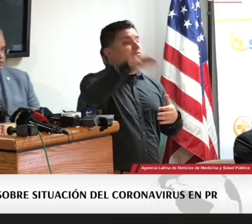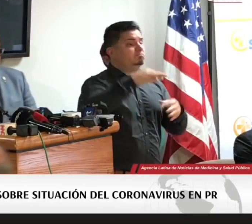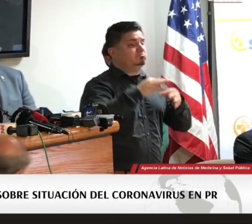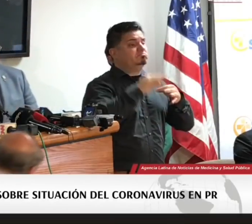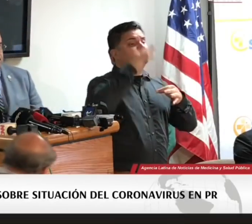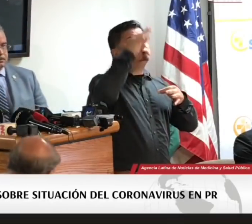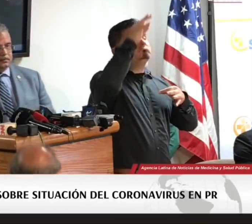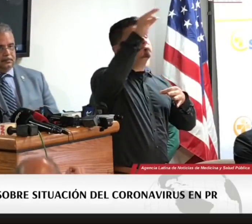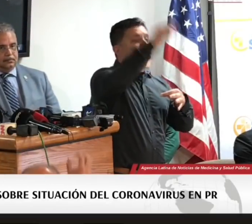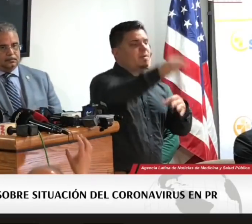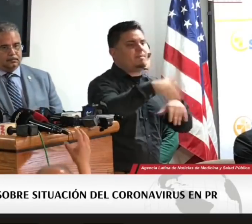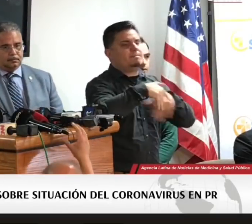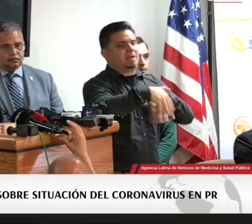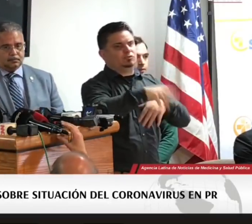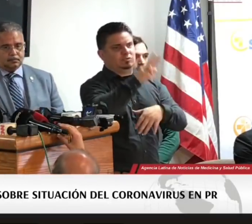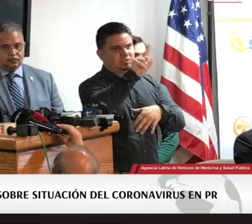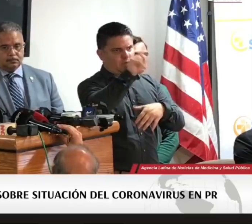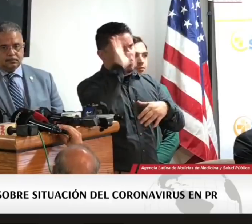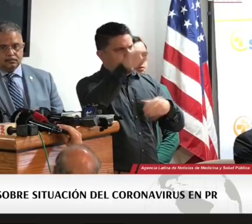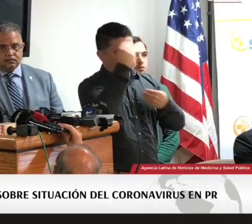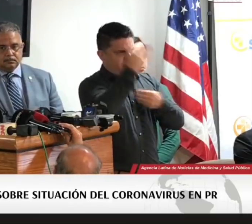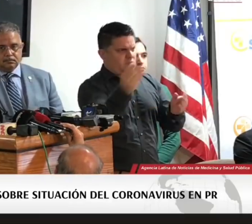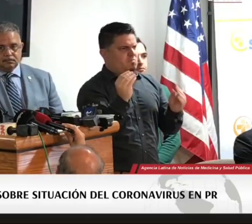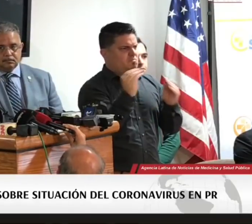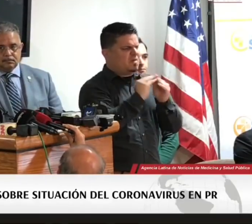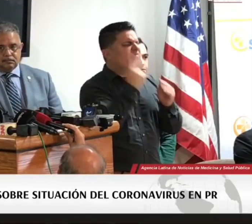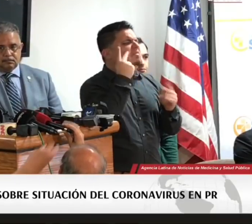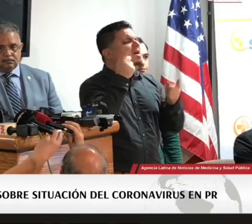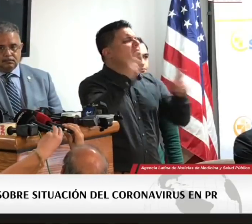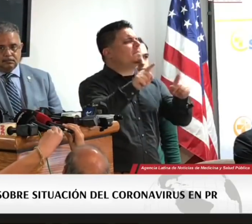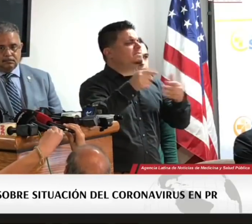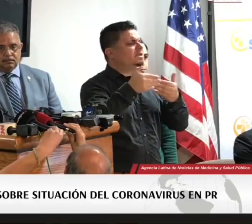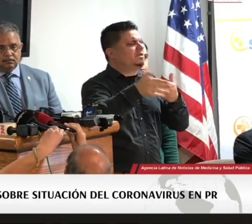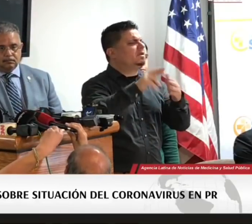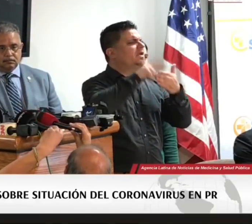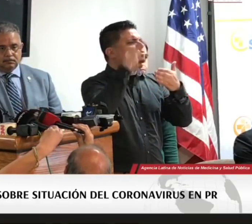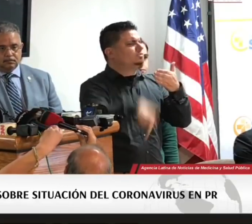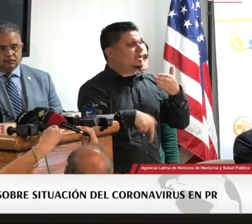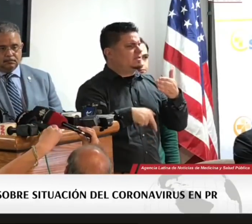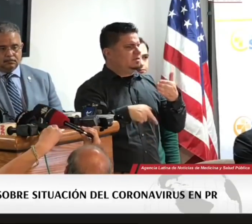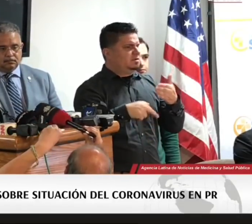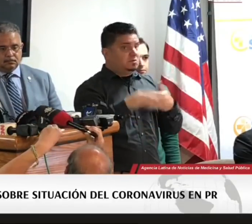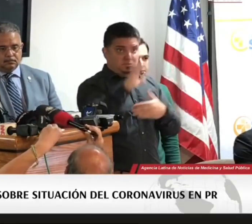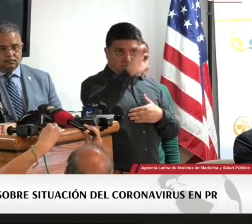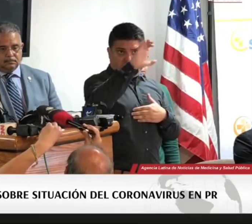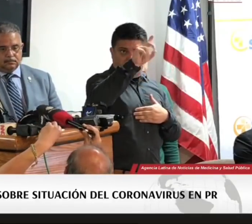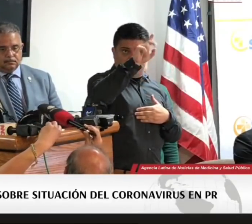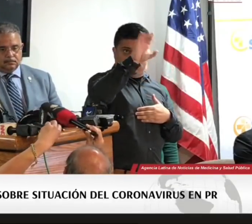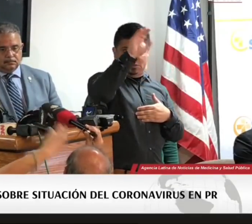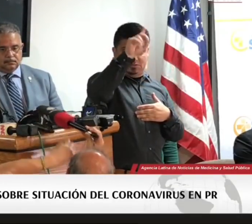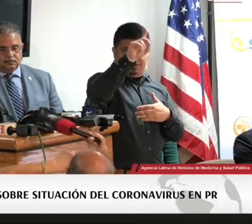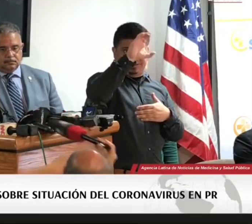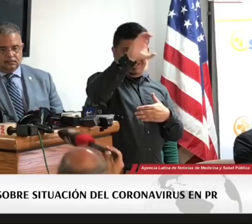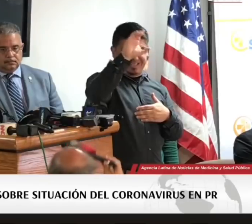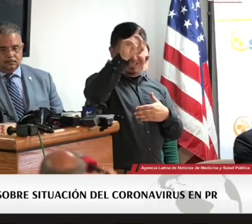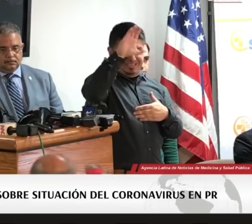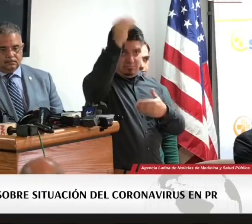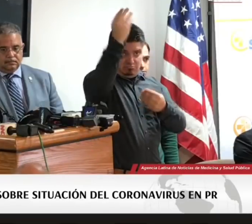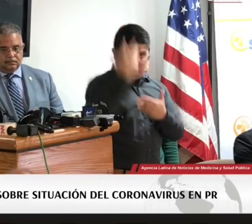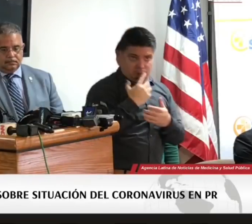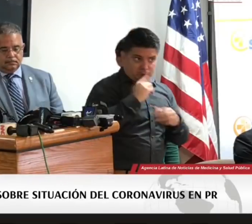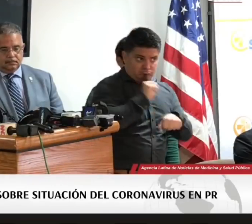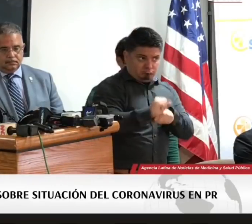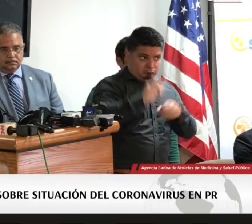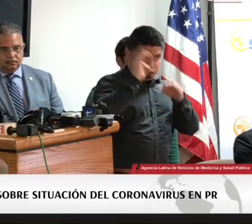de marzo y vamos a ver cómo va transcurriendo y si el CDC cumple con relación a las 48 horas para nosotros tener